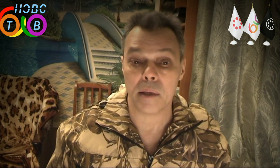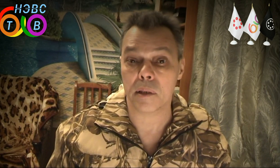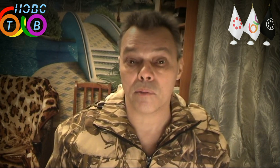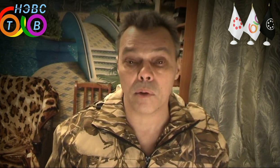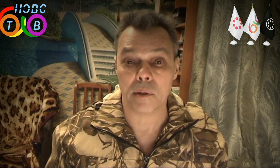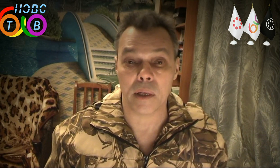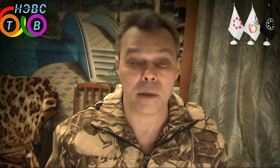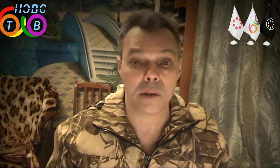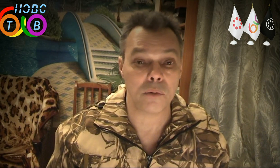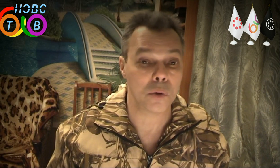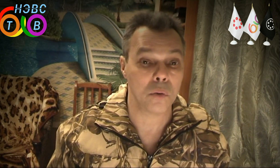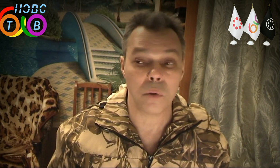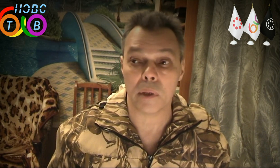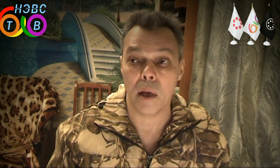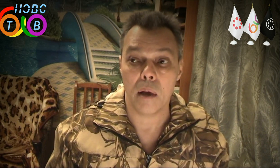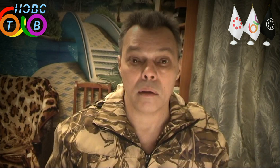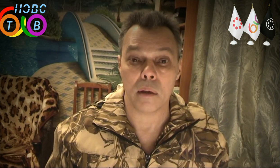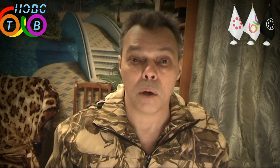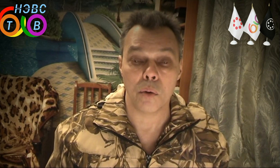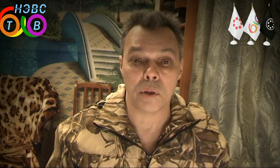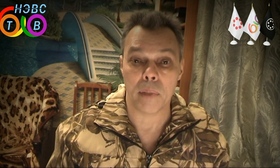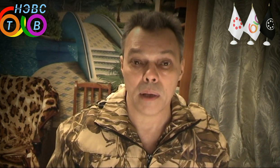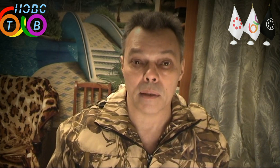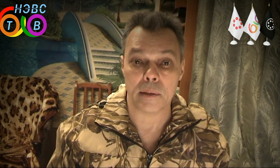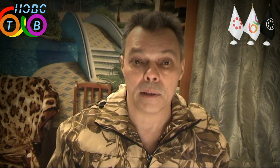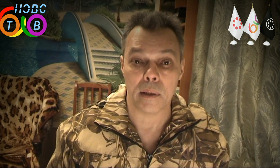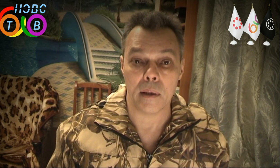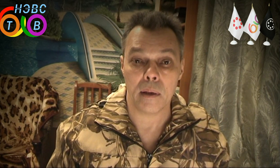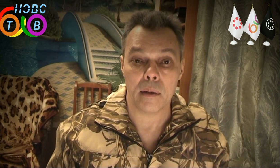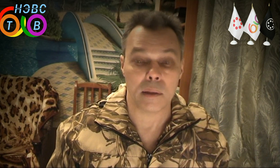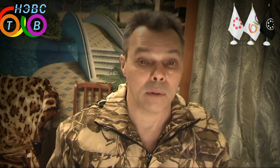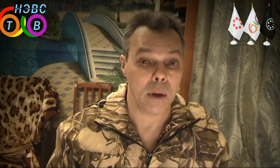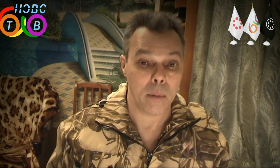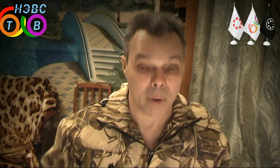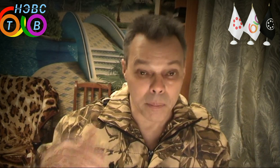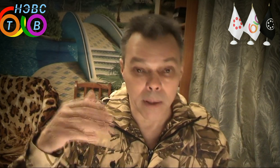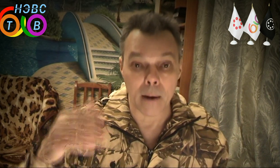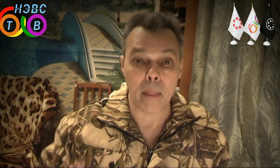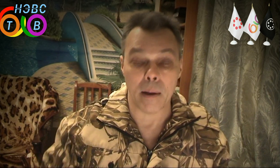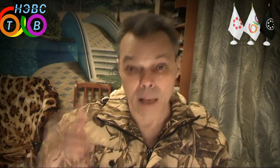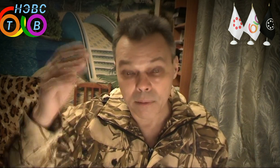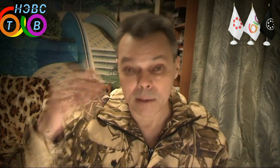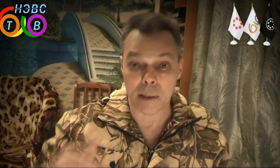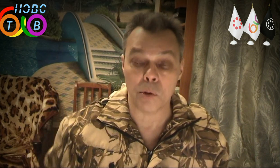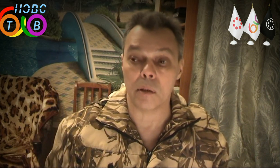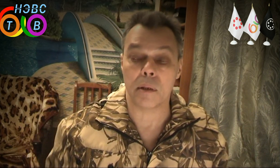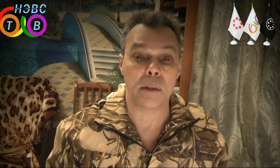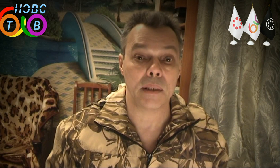загореться, и волосы, и одежда, и все что угодно. И она очень боялась сильно этого пробега. А там, в конце уже этого